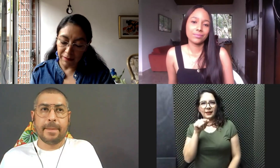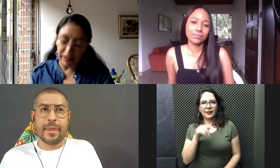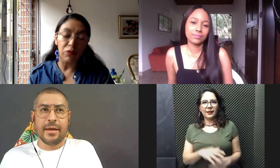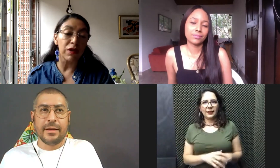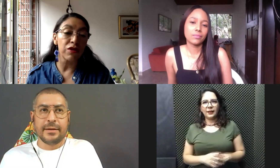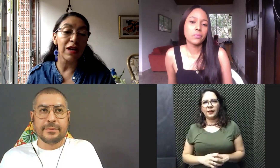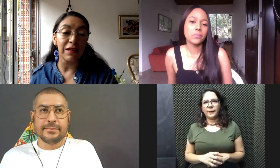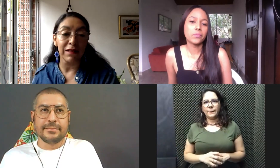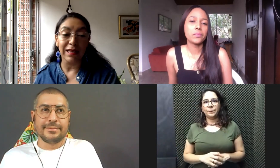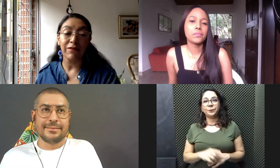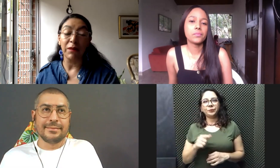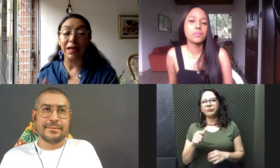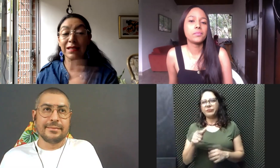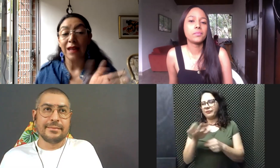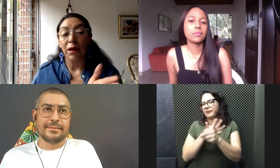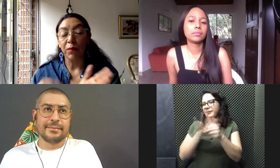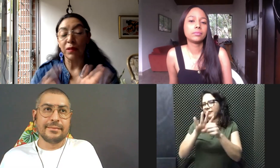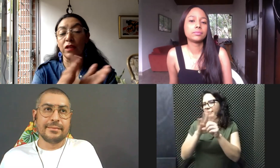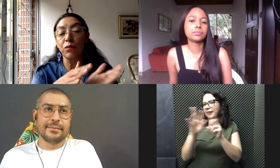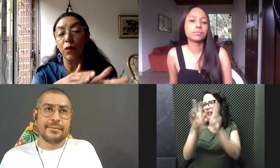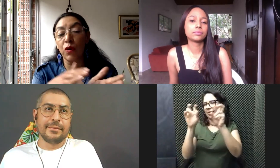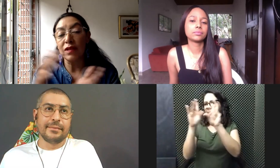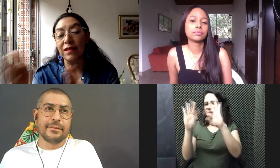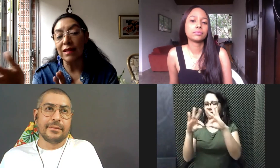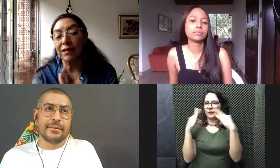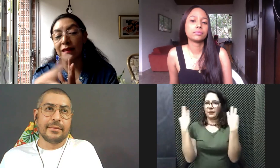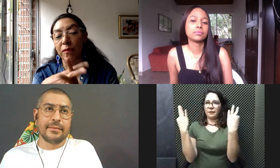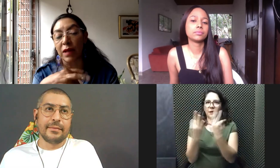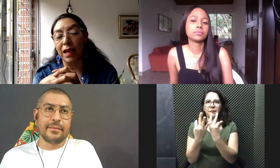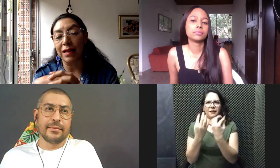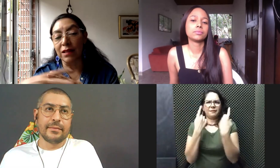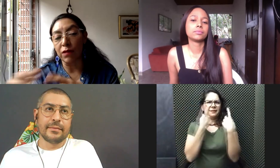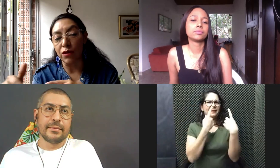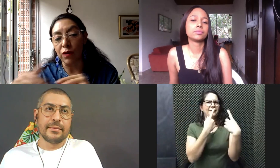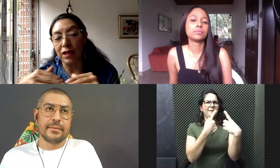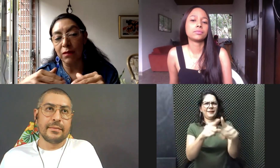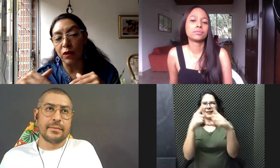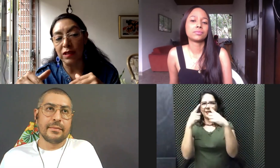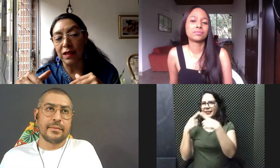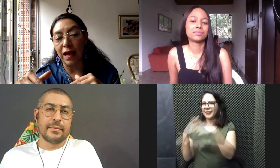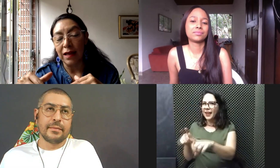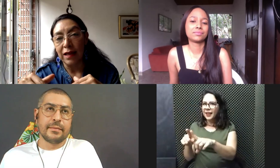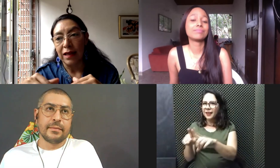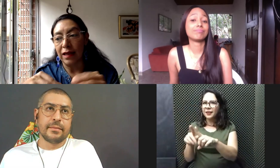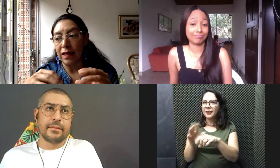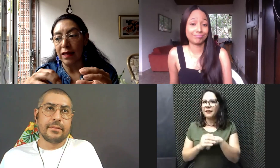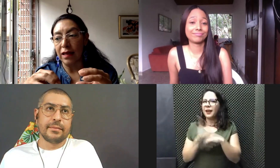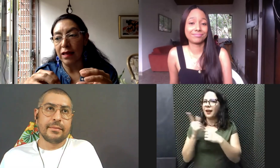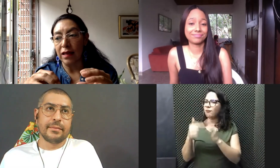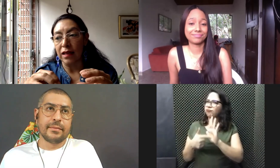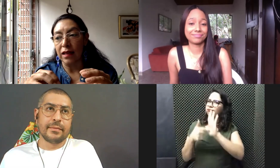esta situación al nivel de las familias, pues es un poco distinta también a la situación que se muestra,